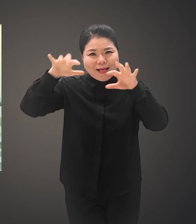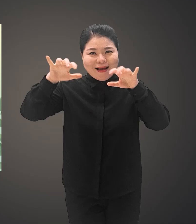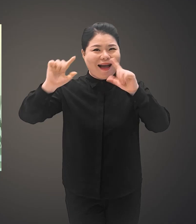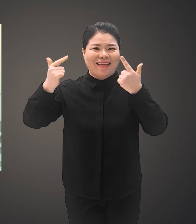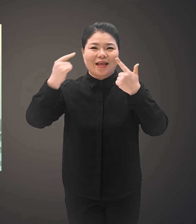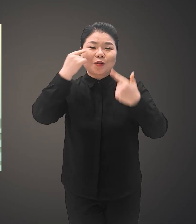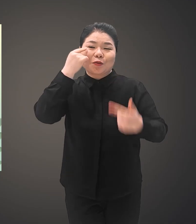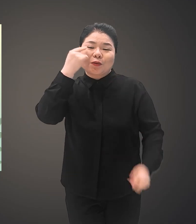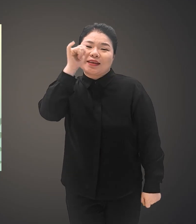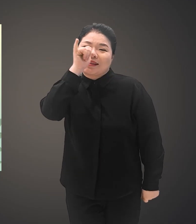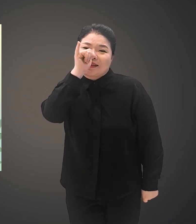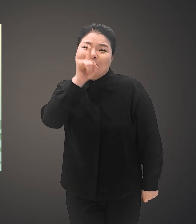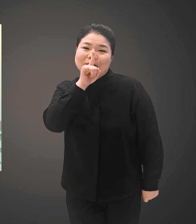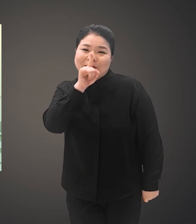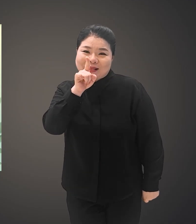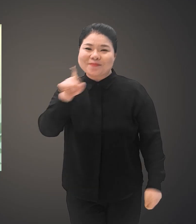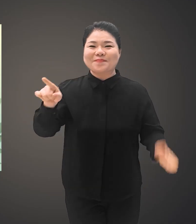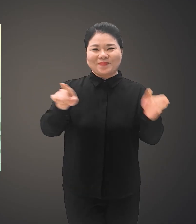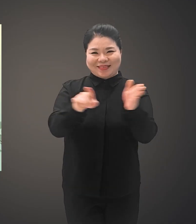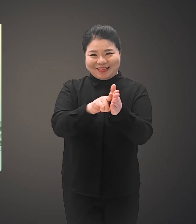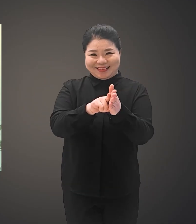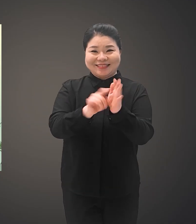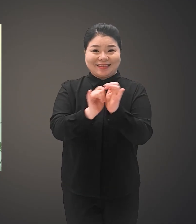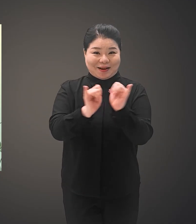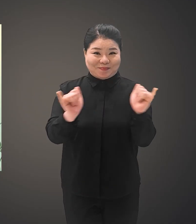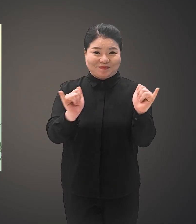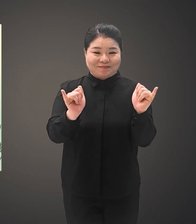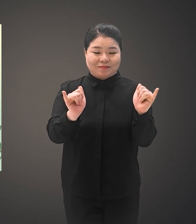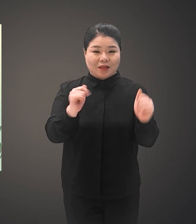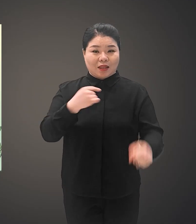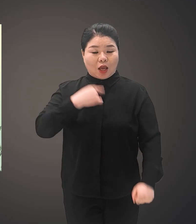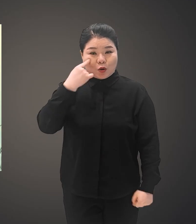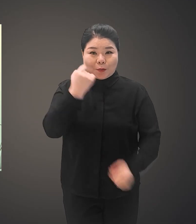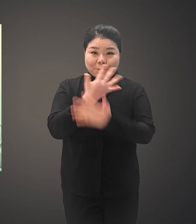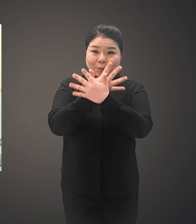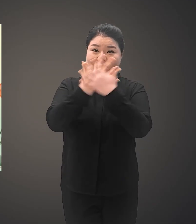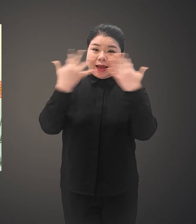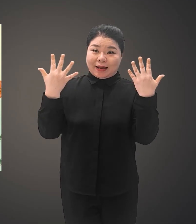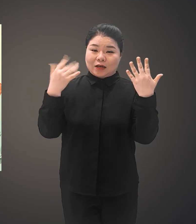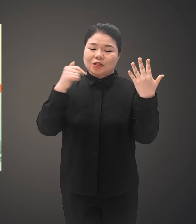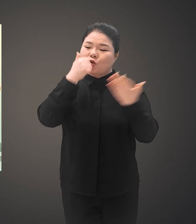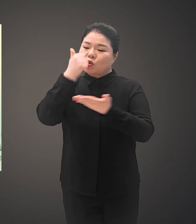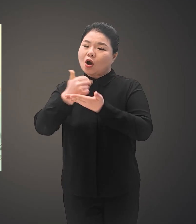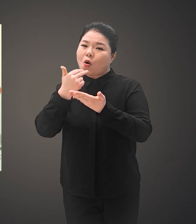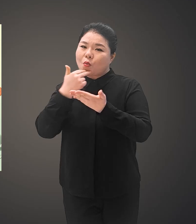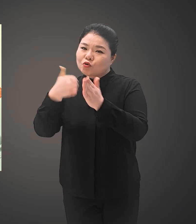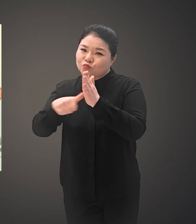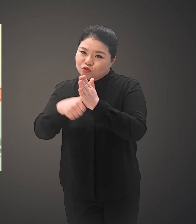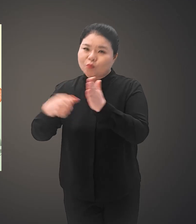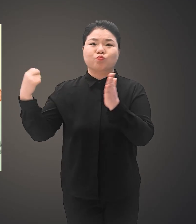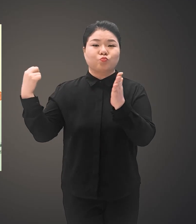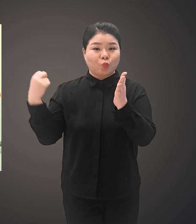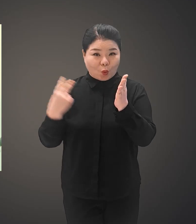눈동자에 있다고 믿는 이병일 시인은 자기 눈을 밝게 하는 것이 죄 없는 사물이면서